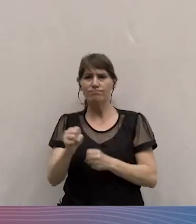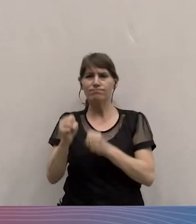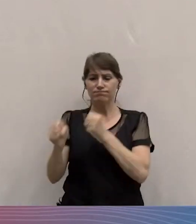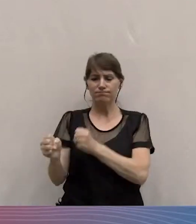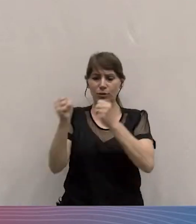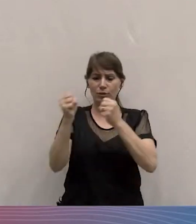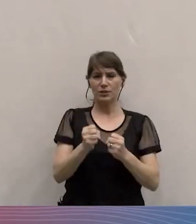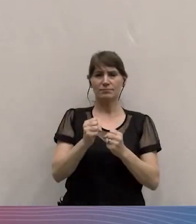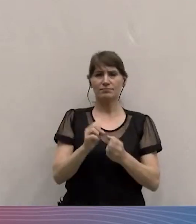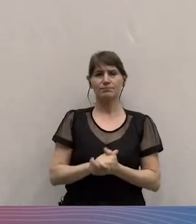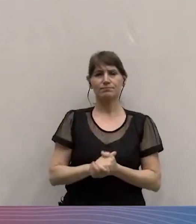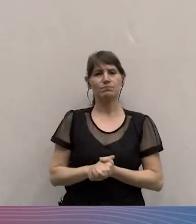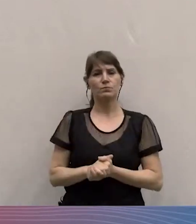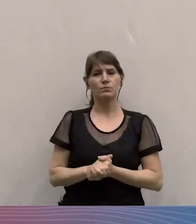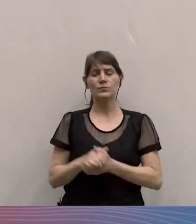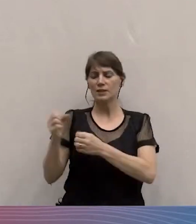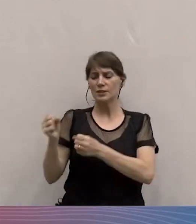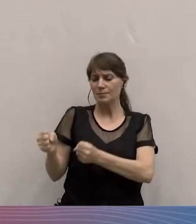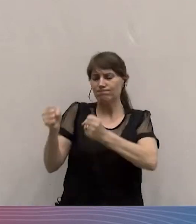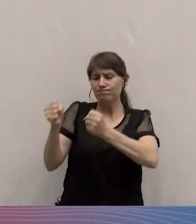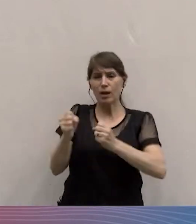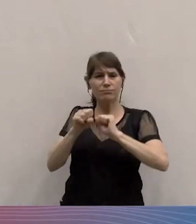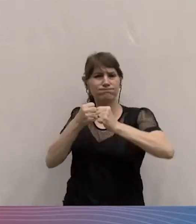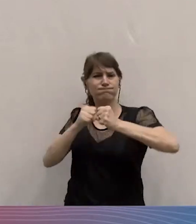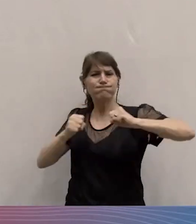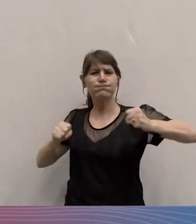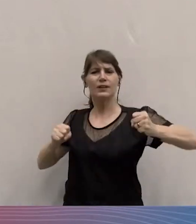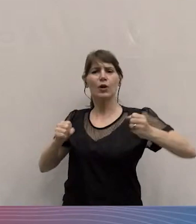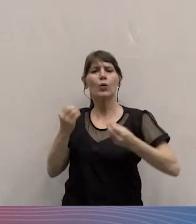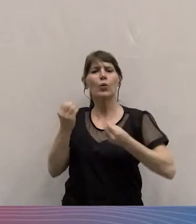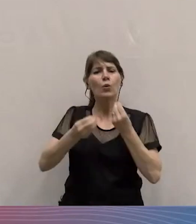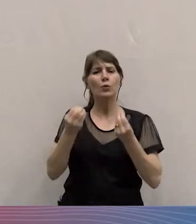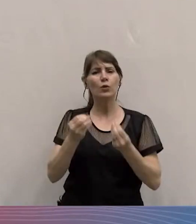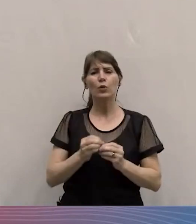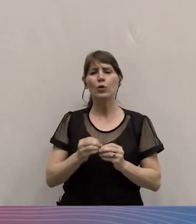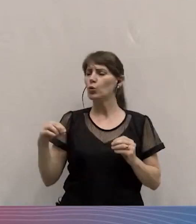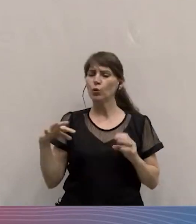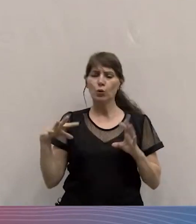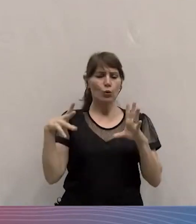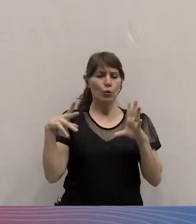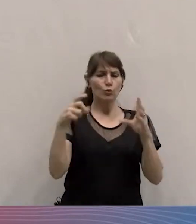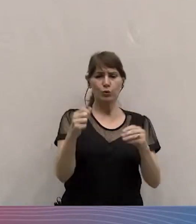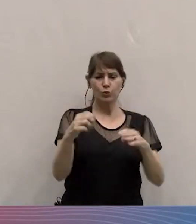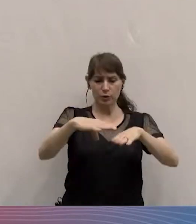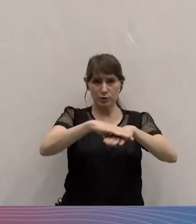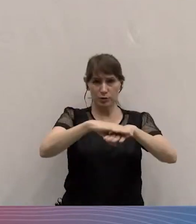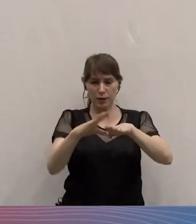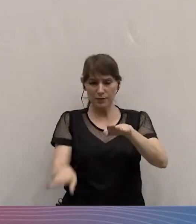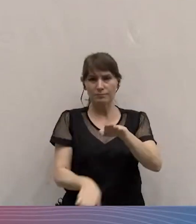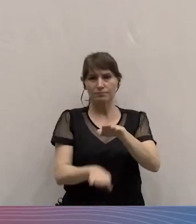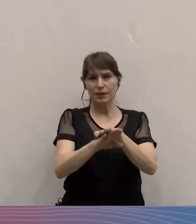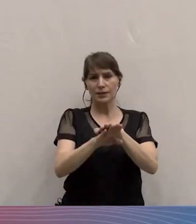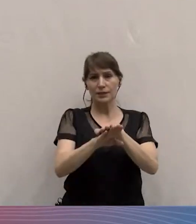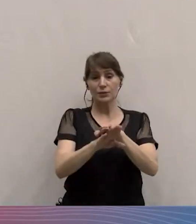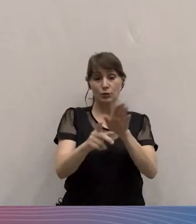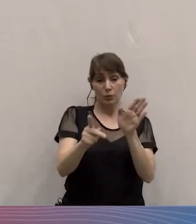só isso, esse poder é tão grande que pôs todas as coisas debaixo dos pés de Cristo.